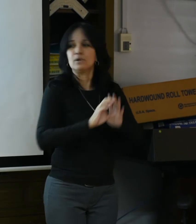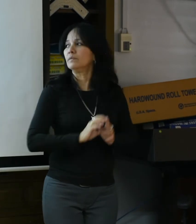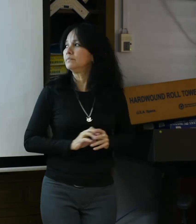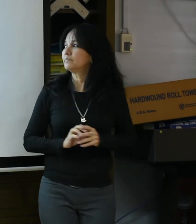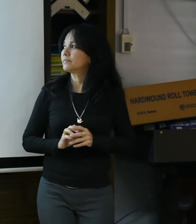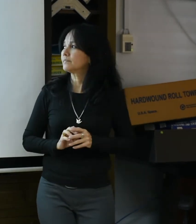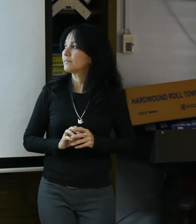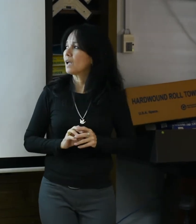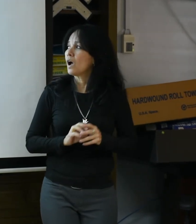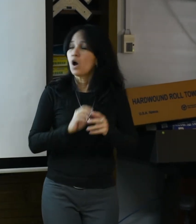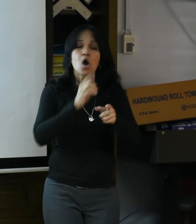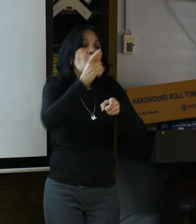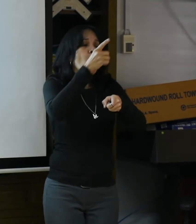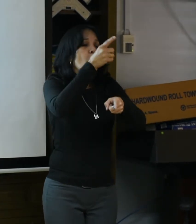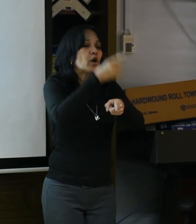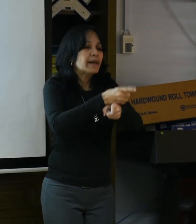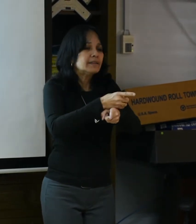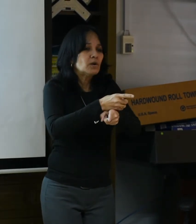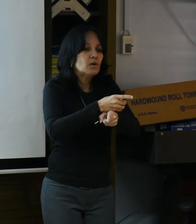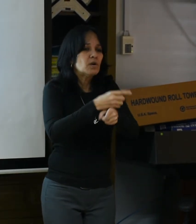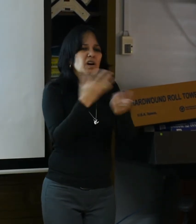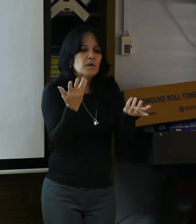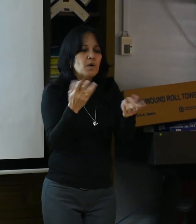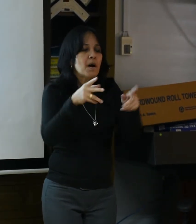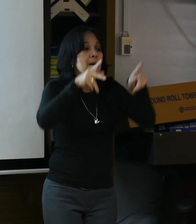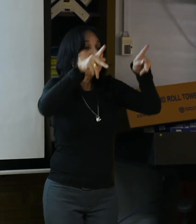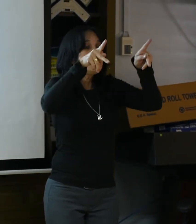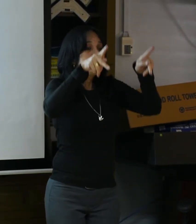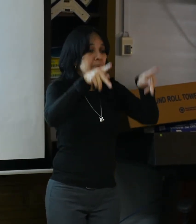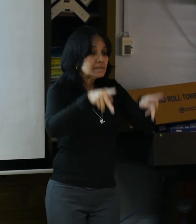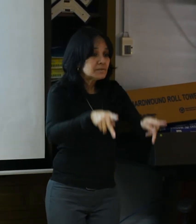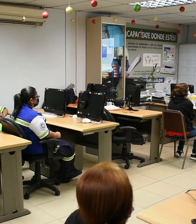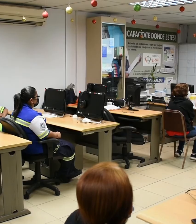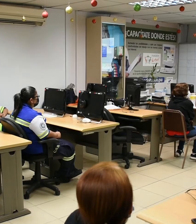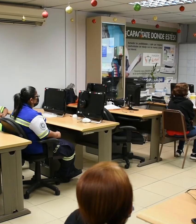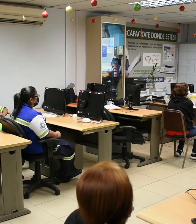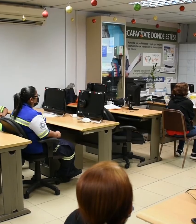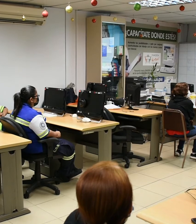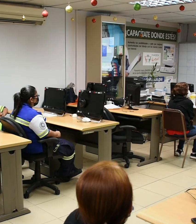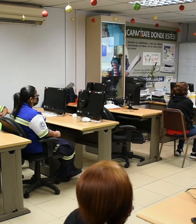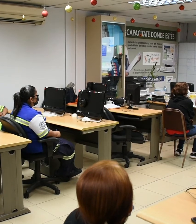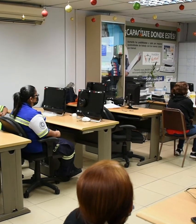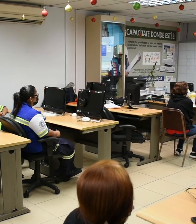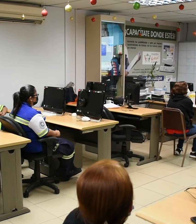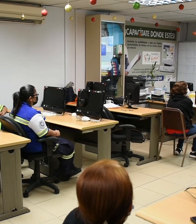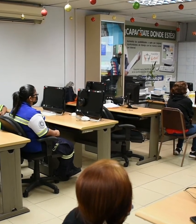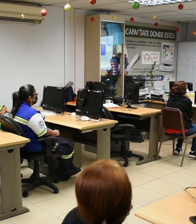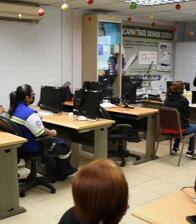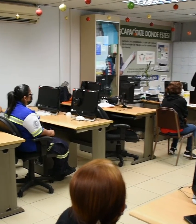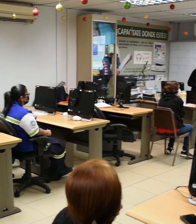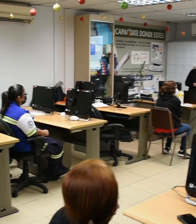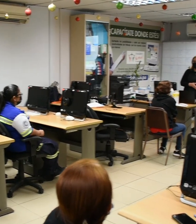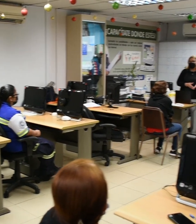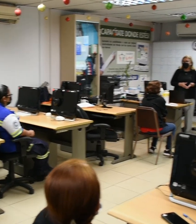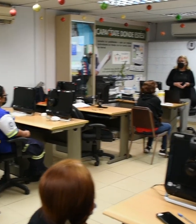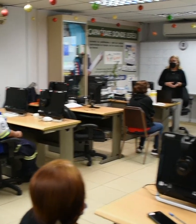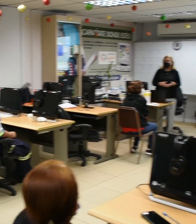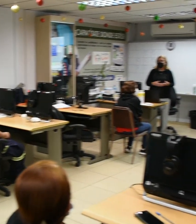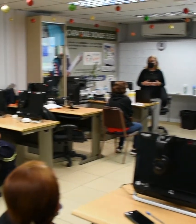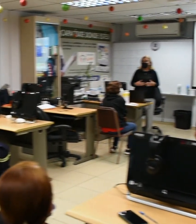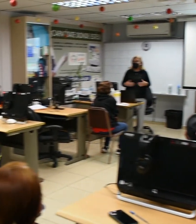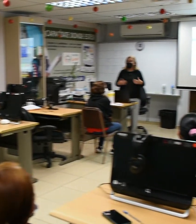pues. Y además, pues, compartiremos con alguno de los jefes de esta provincia, sobre todo a nivel de